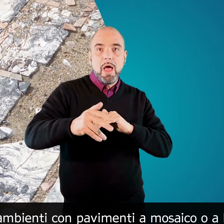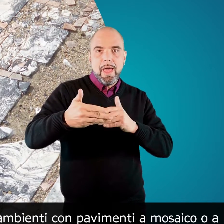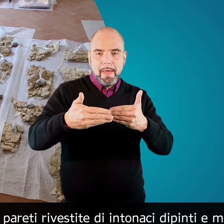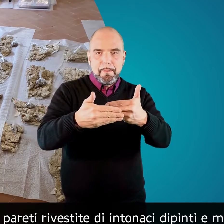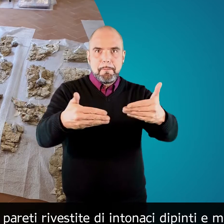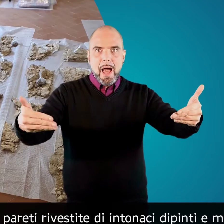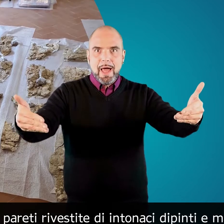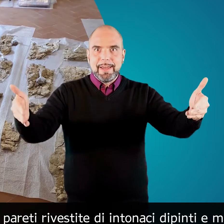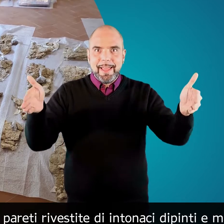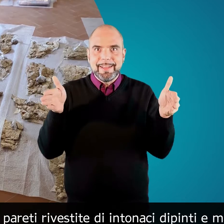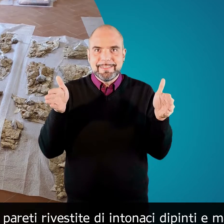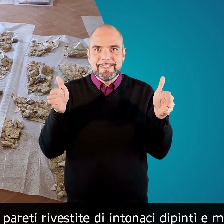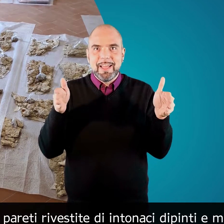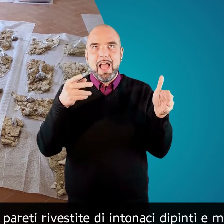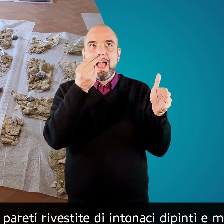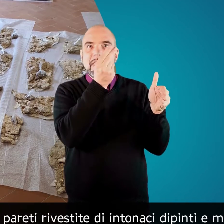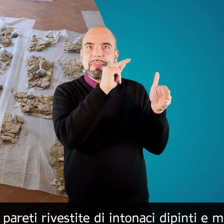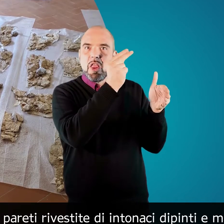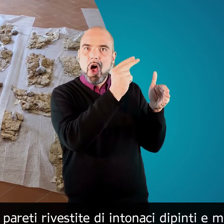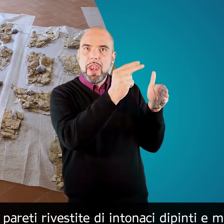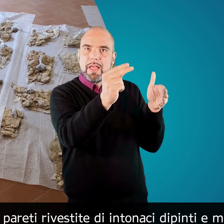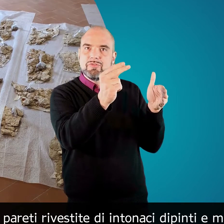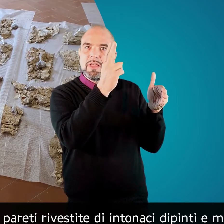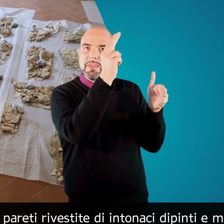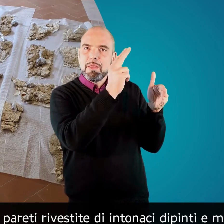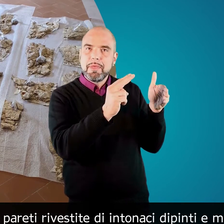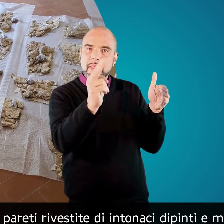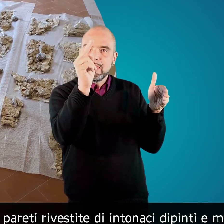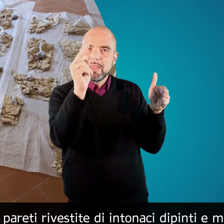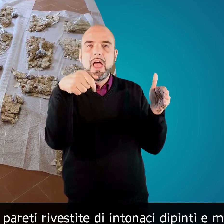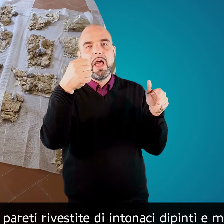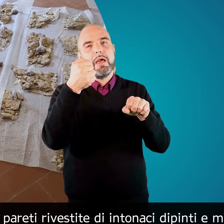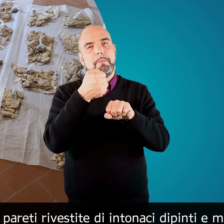E con le pareti rivestite di intonaci, dipinti e marmi